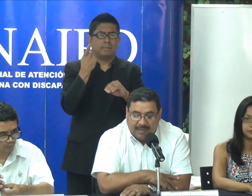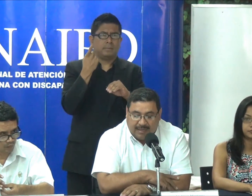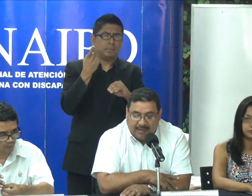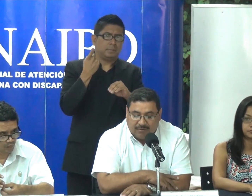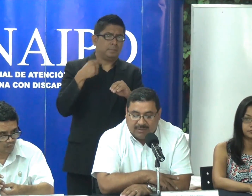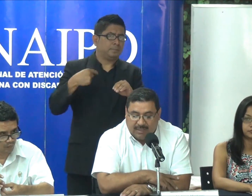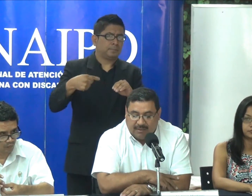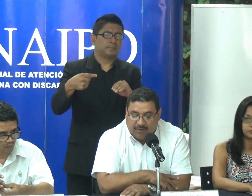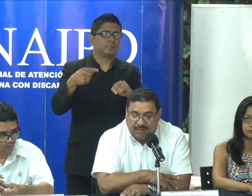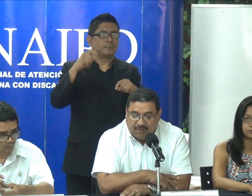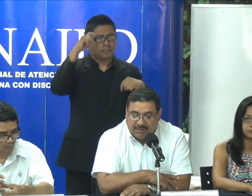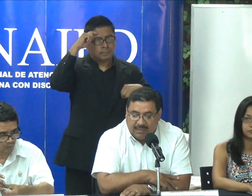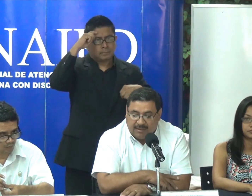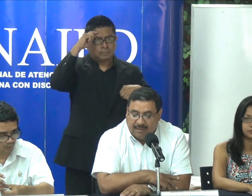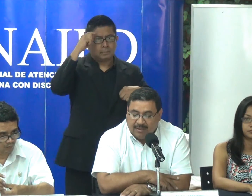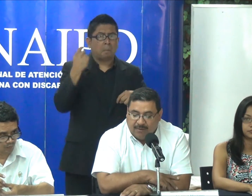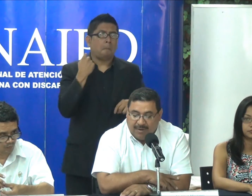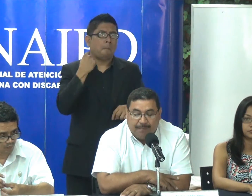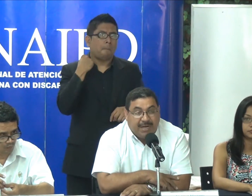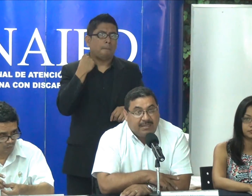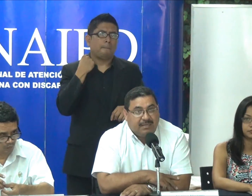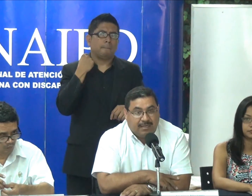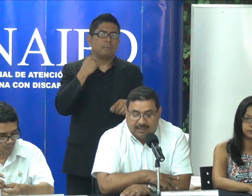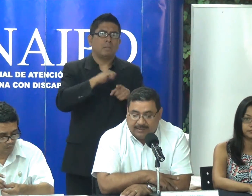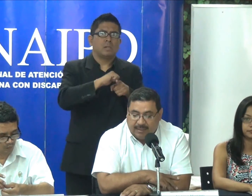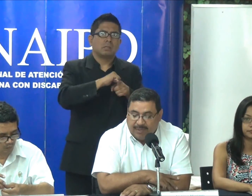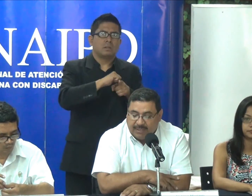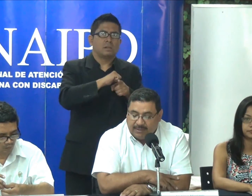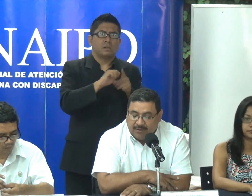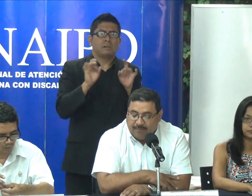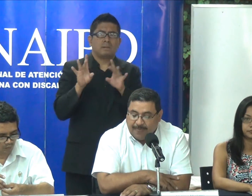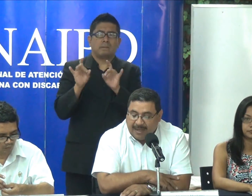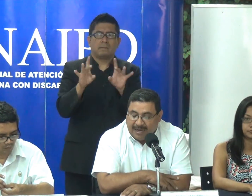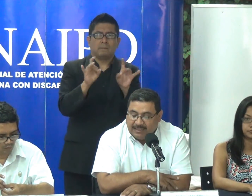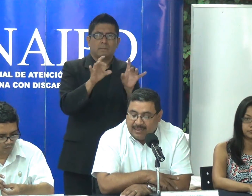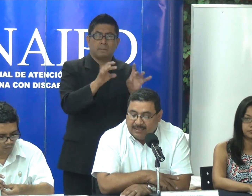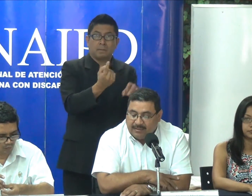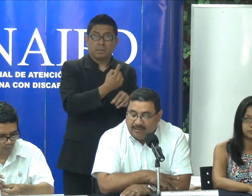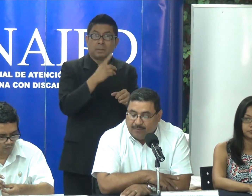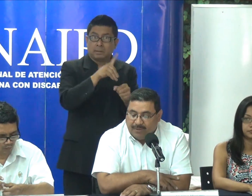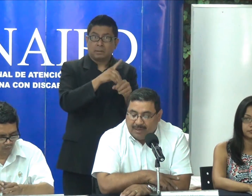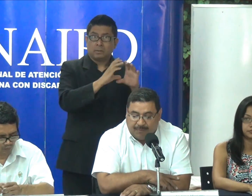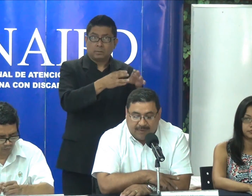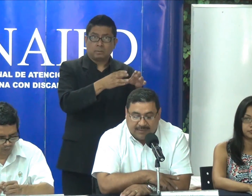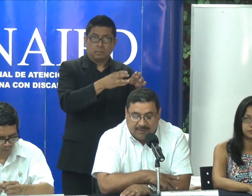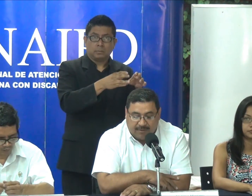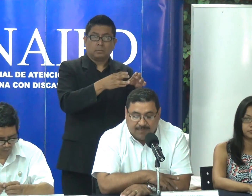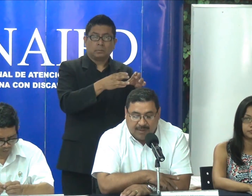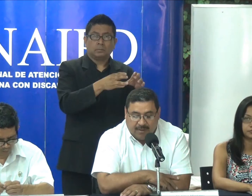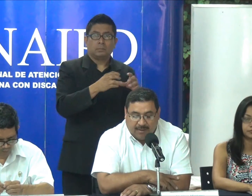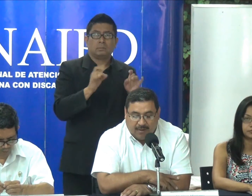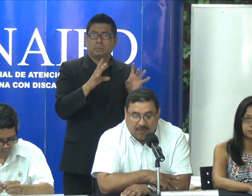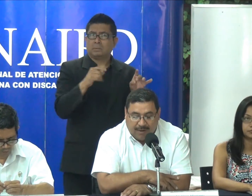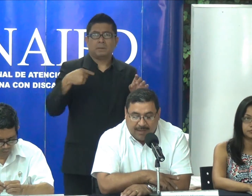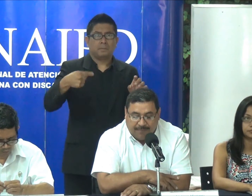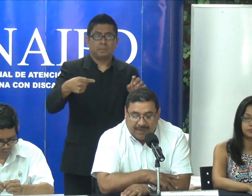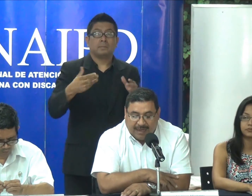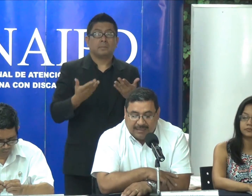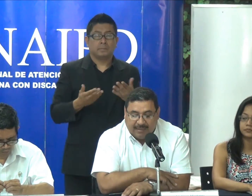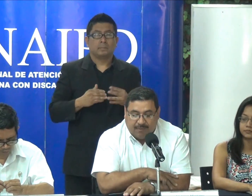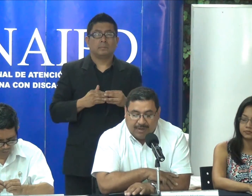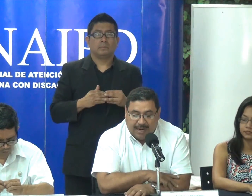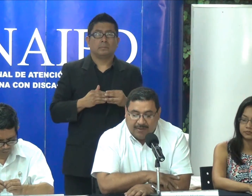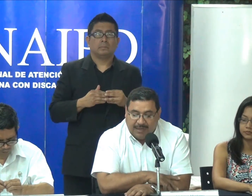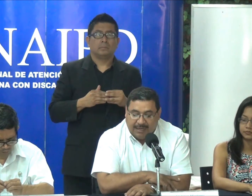de manera consciente o inconsciente una práctica de discriminación hacia este grupo de la población, lo cual